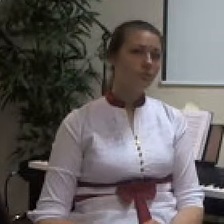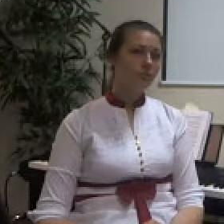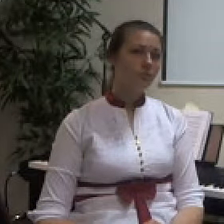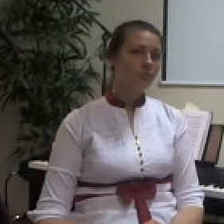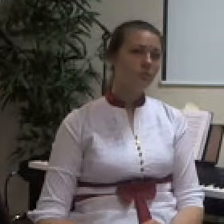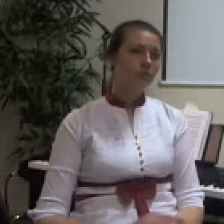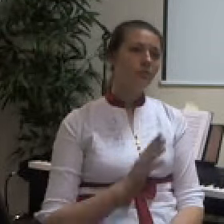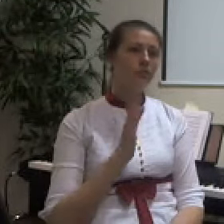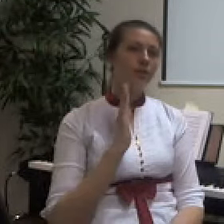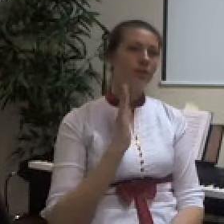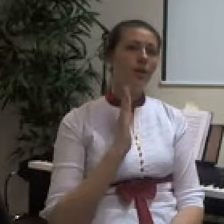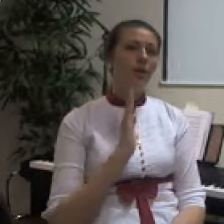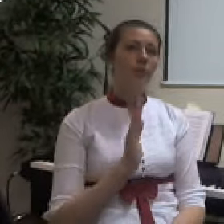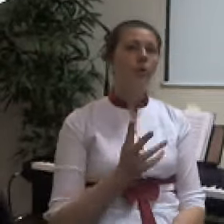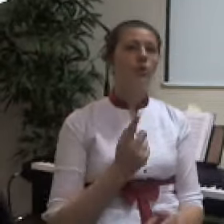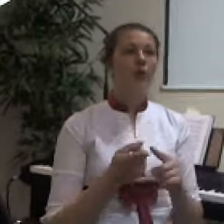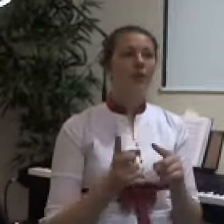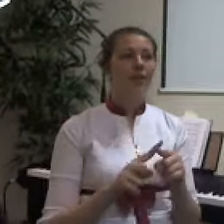Буду этим